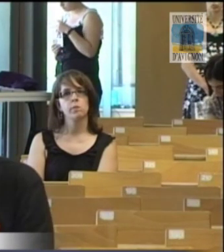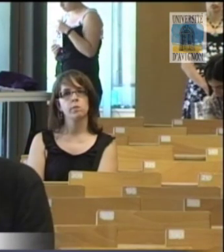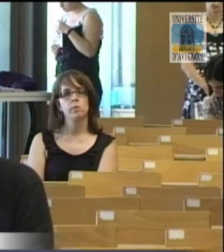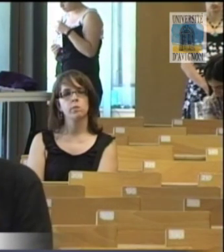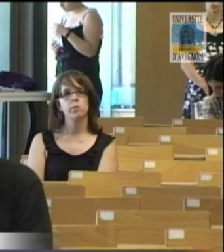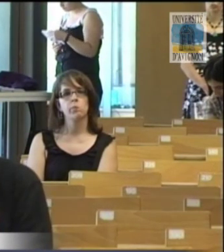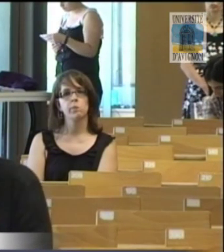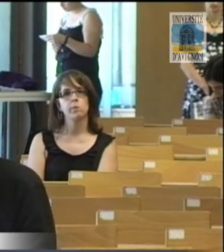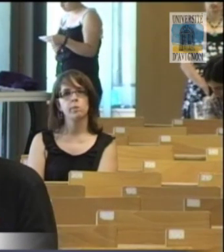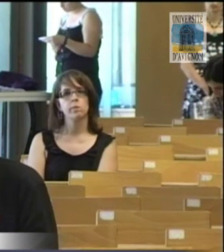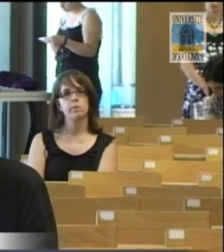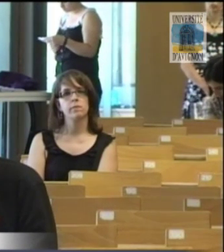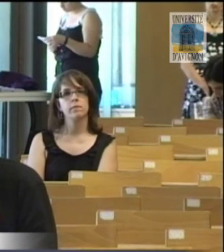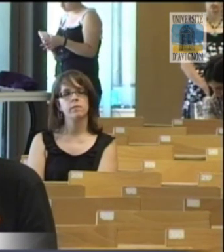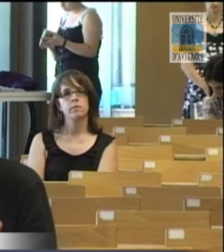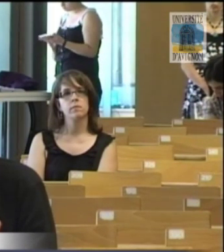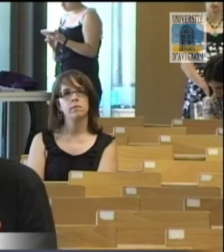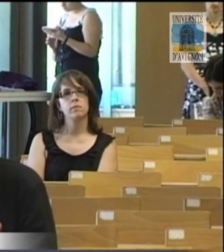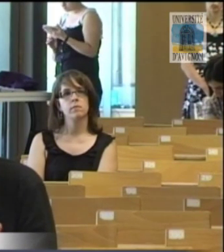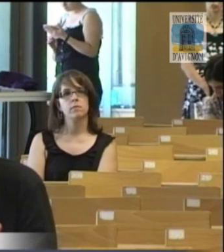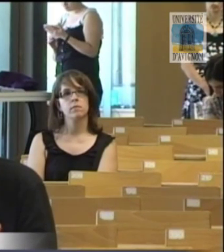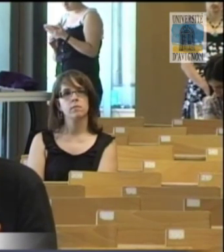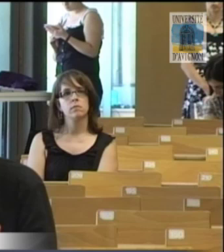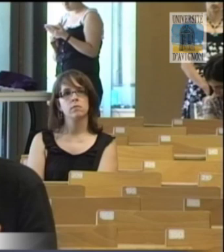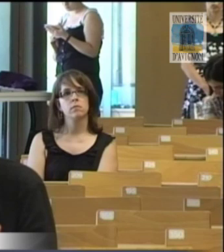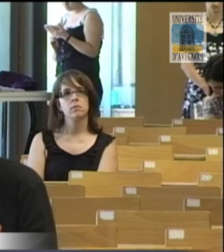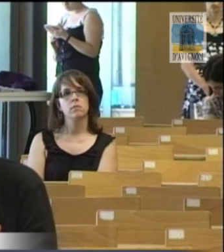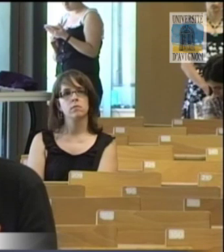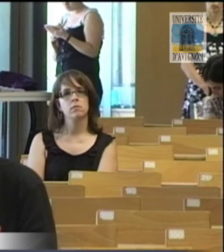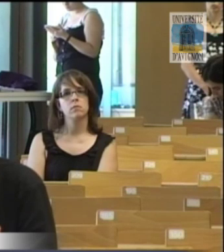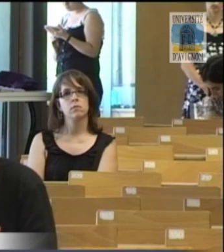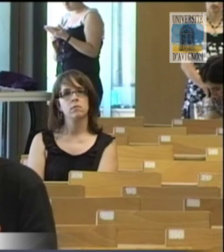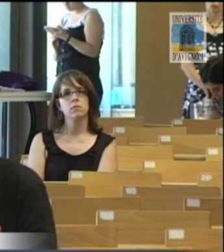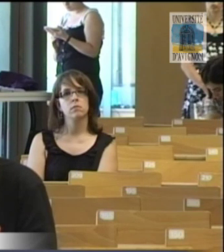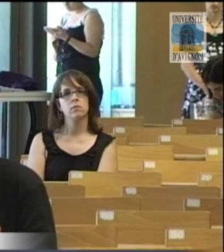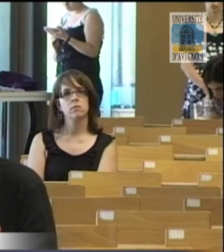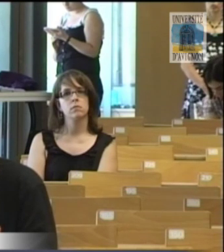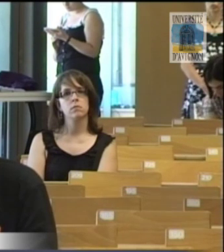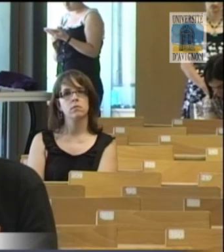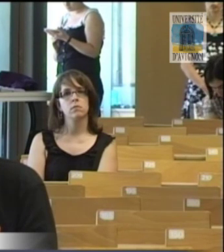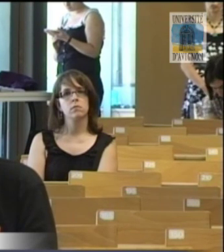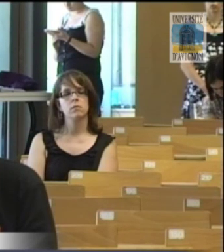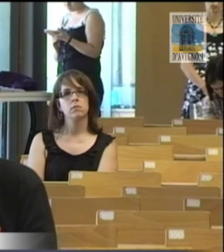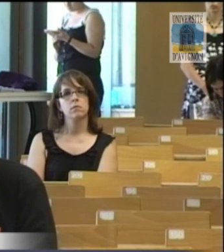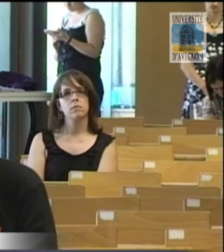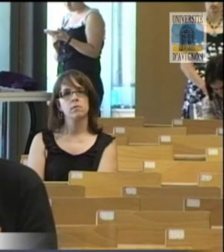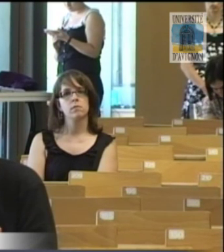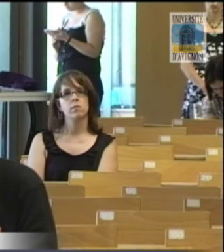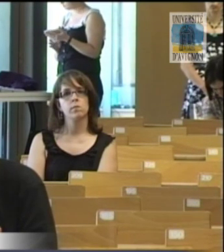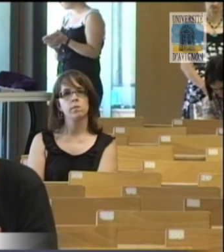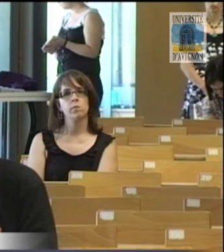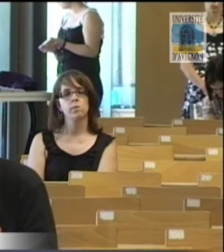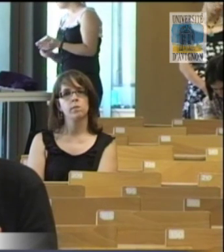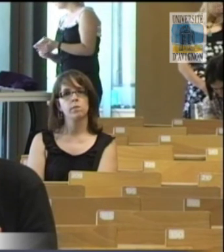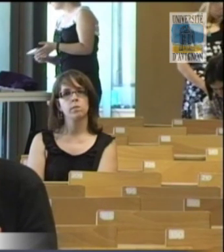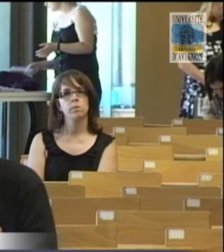combat, celui de former l'ensemble de la population ensemble. Je vous dis ça parce que ça